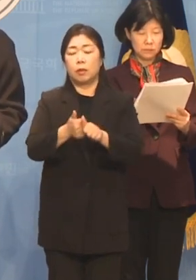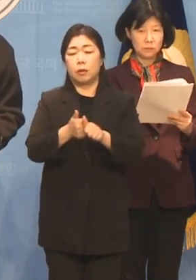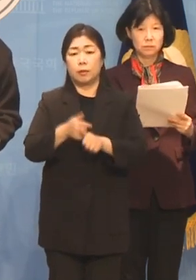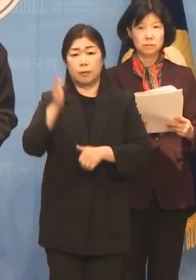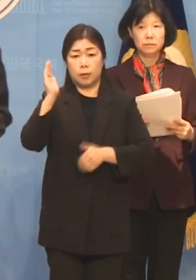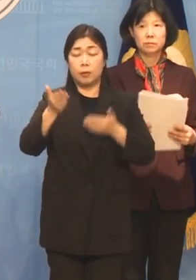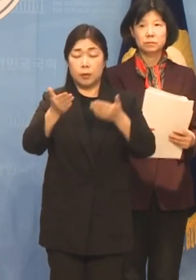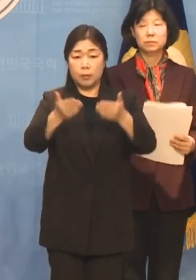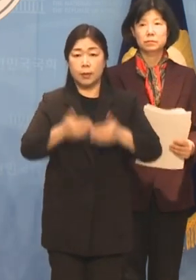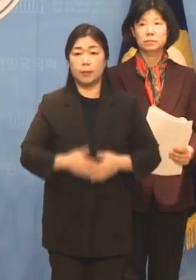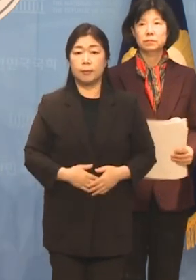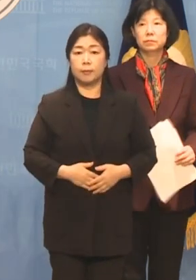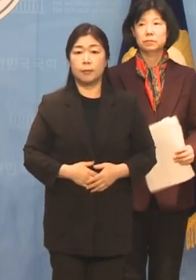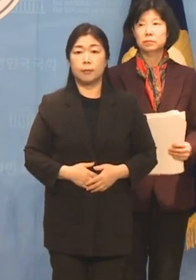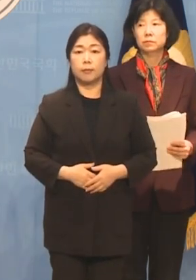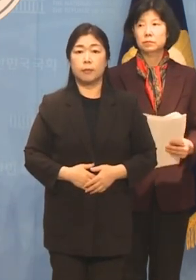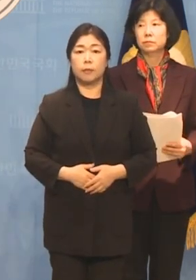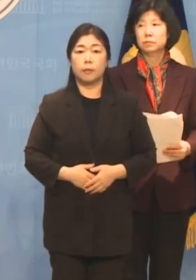이상입니다.